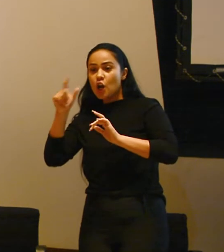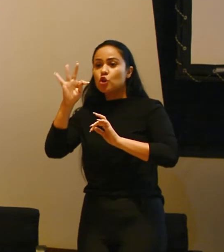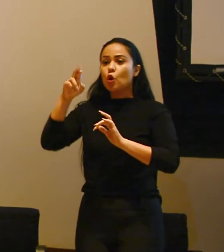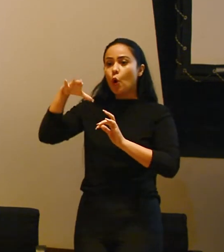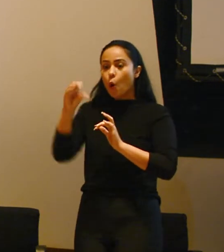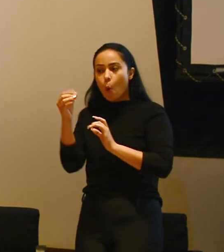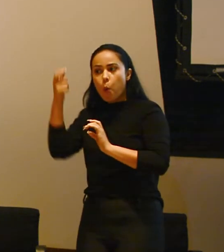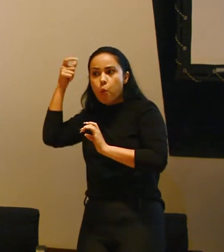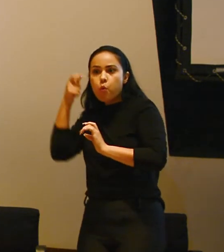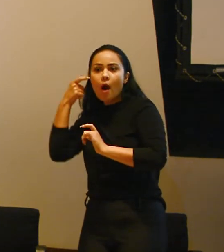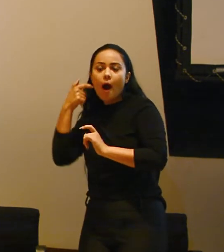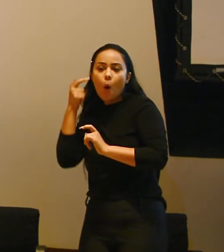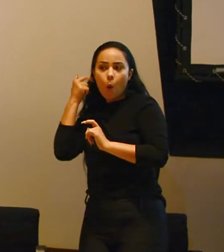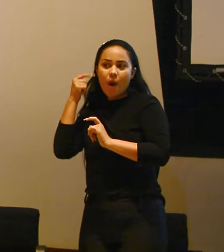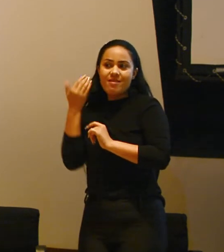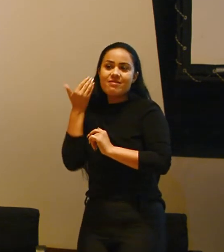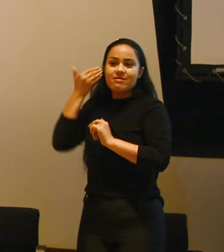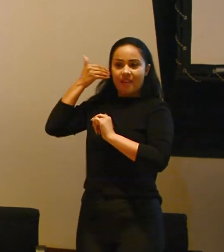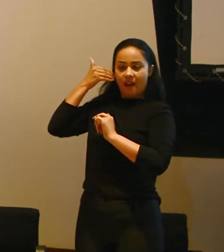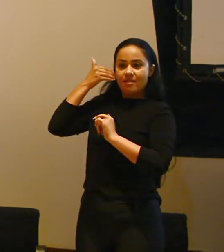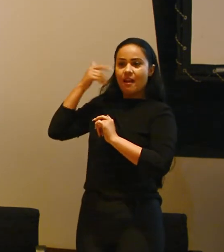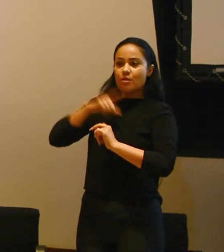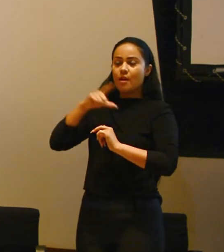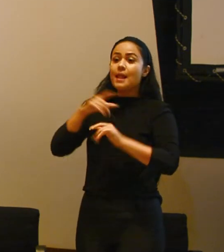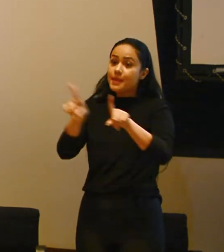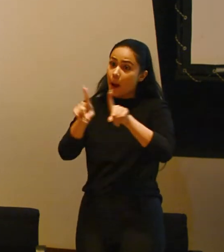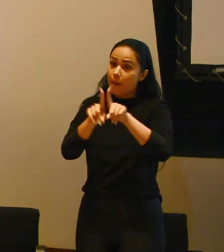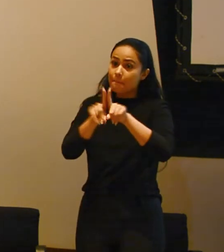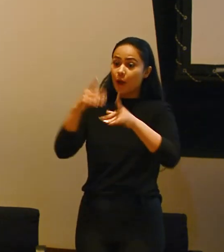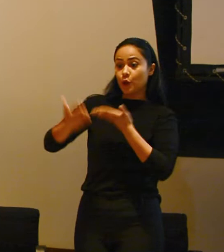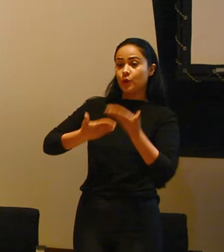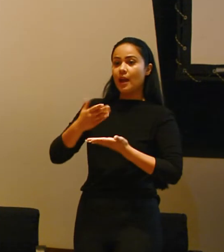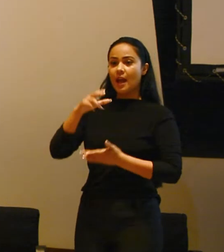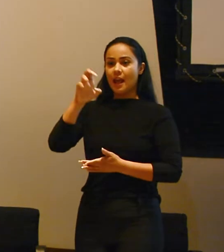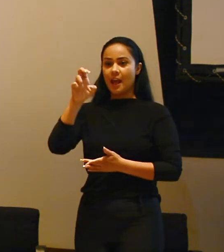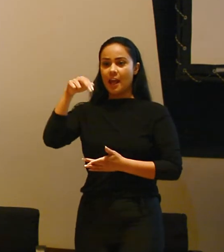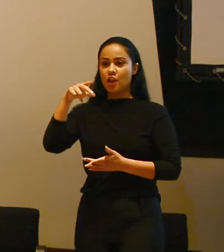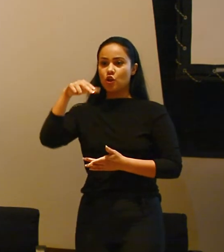interna. Esse foi um estudo que injetava através da perilinfa e também da endolinfa,